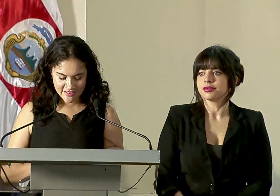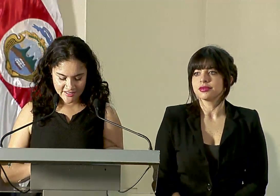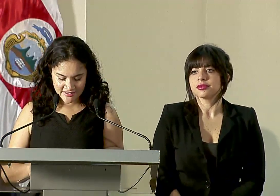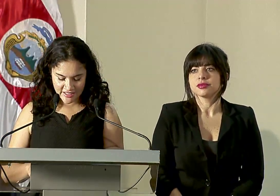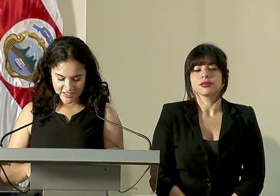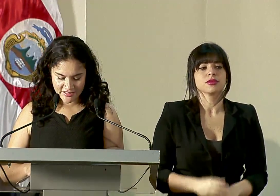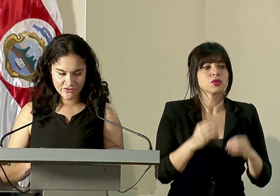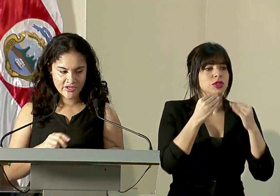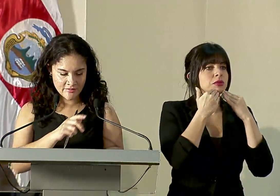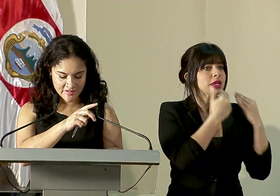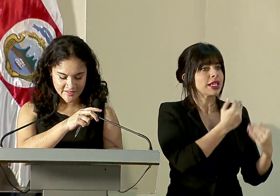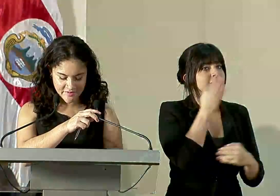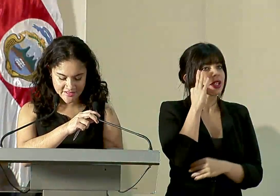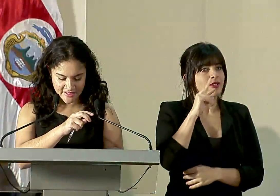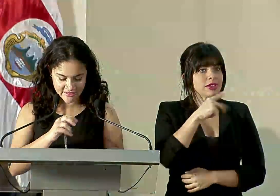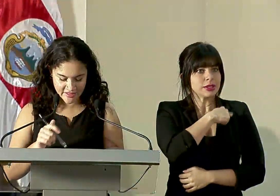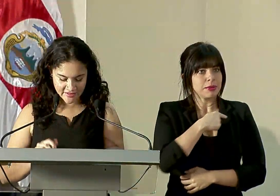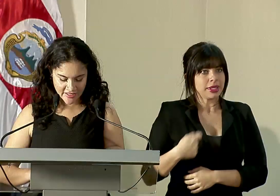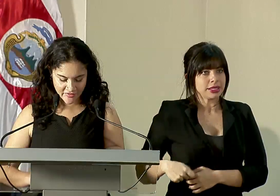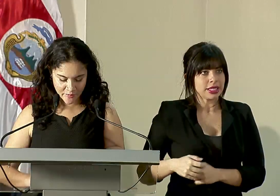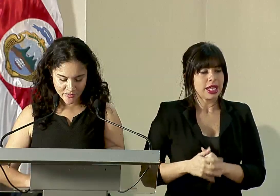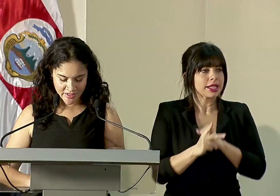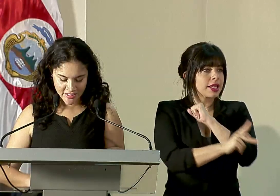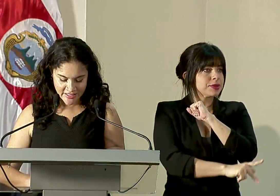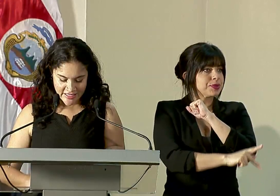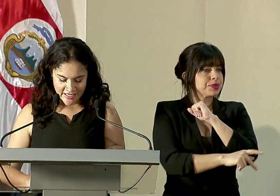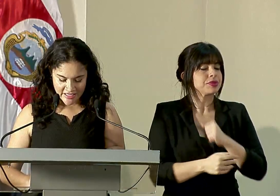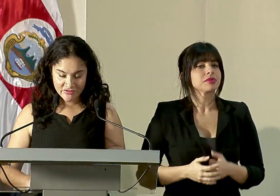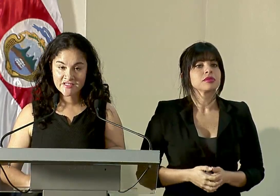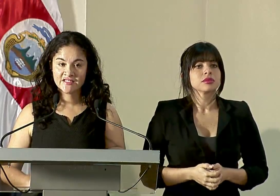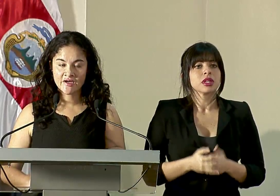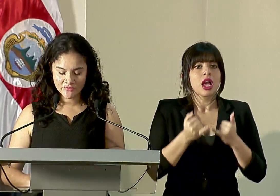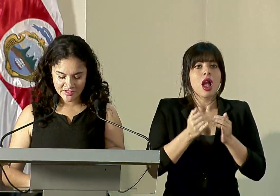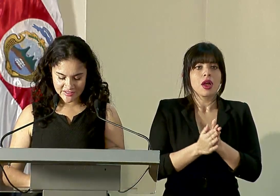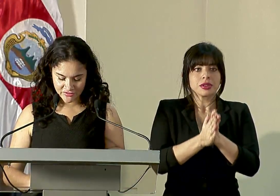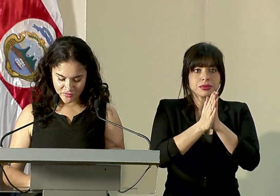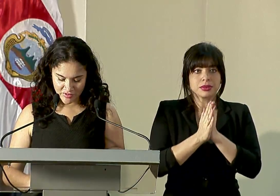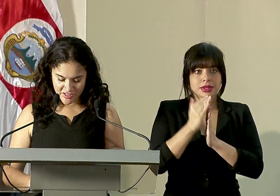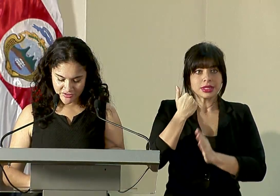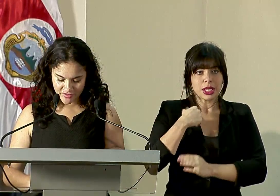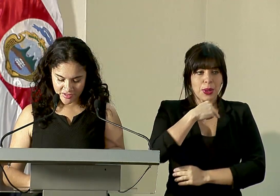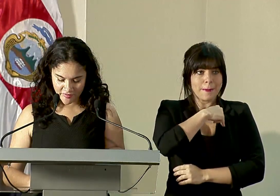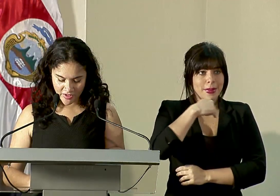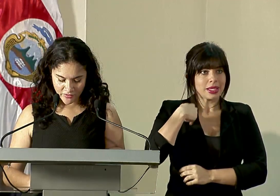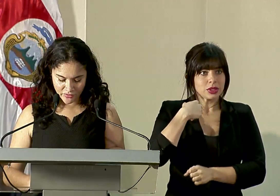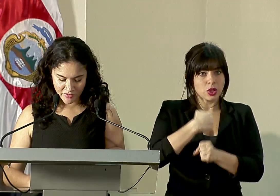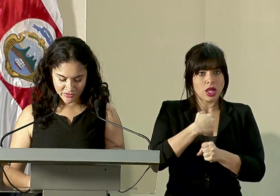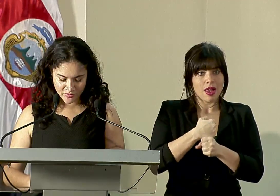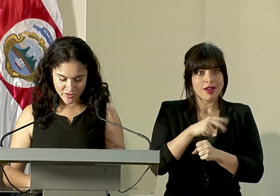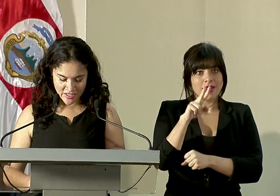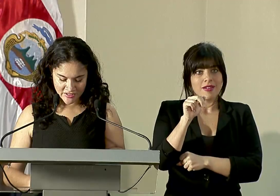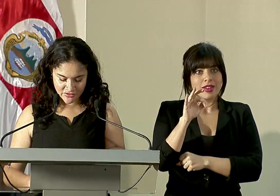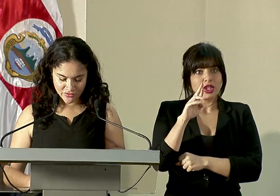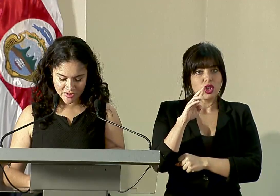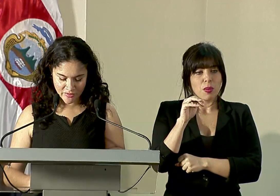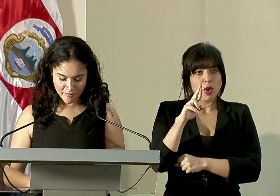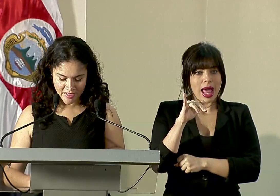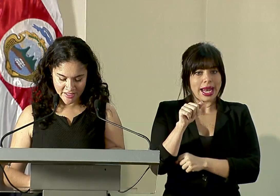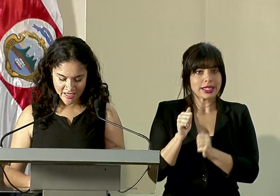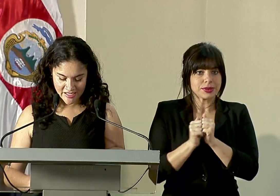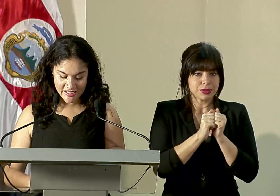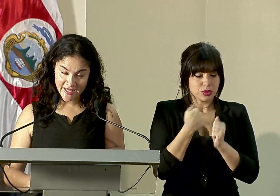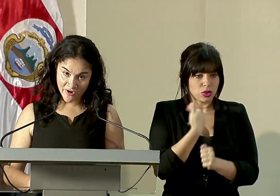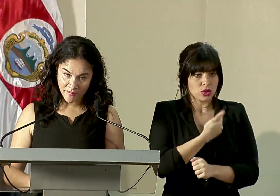Muchísimas gracias a la señora Vicepresidenta de la República. Le solicitamos al señor Ministro de Trabajo, don Víctor Morales, nos